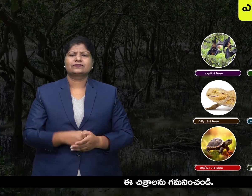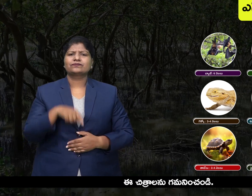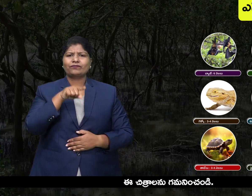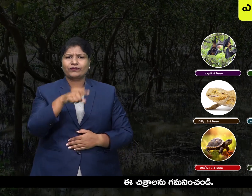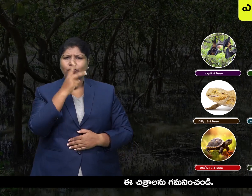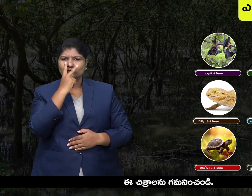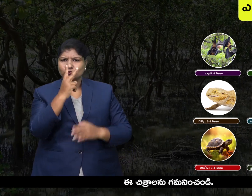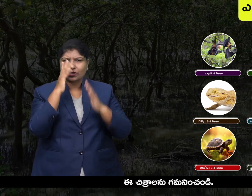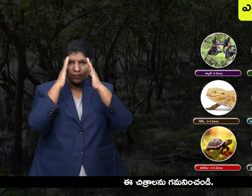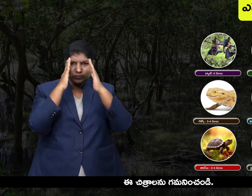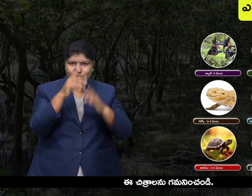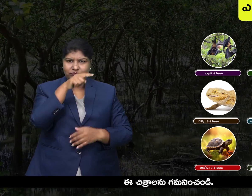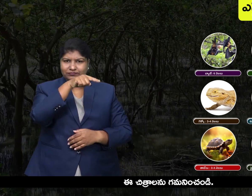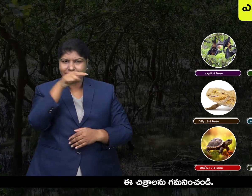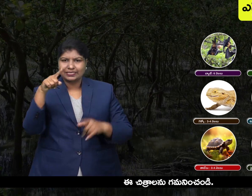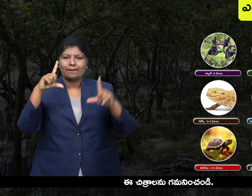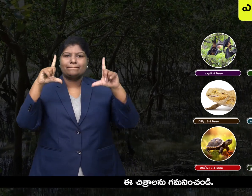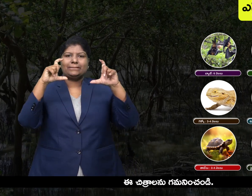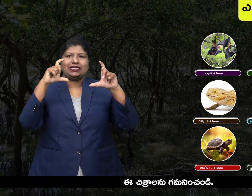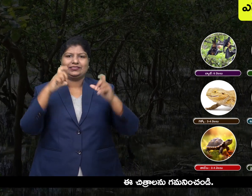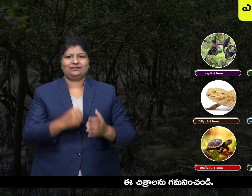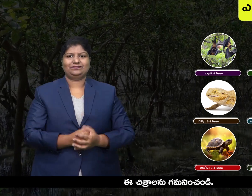ఈ చిత్రాన్ని గమనించండి.